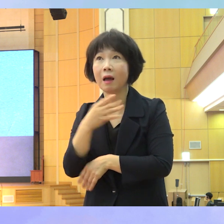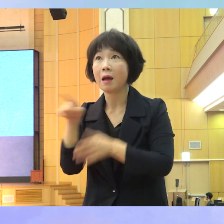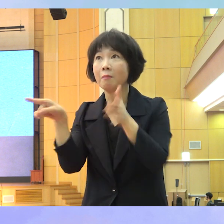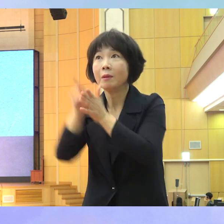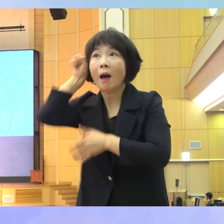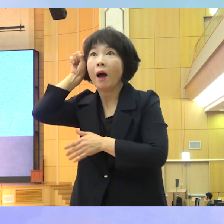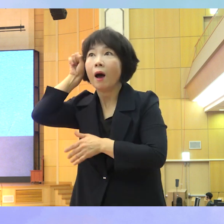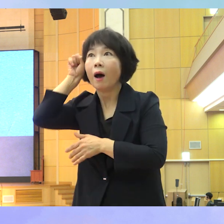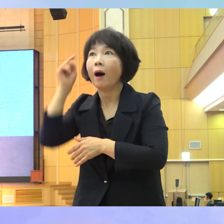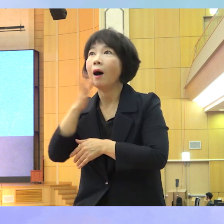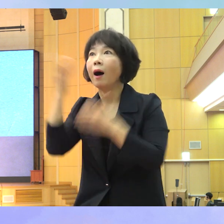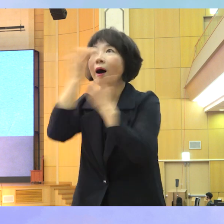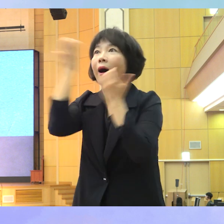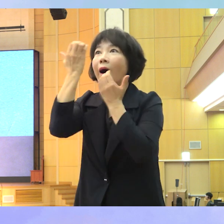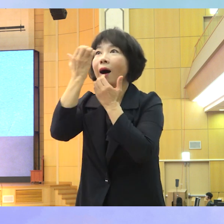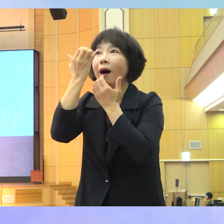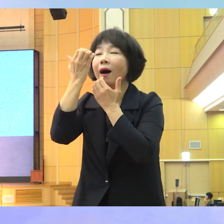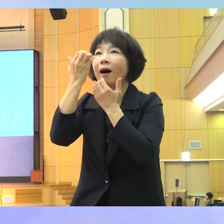꿈틀거리지 마시고.